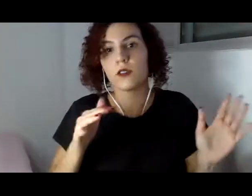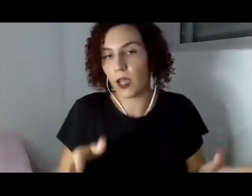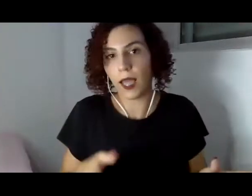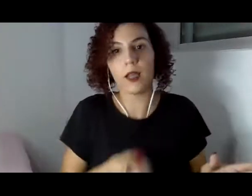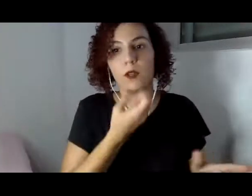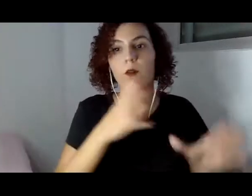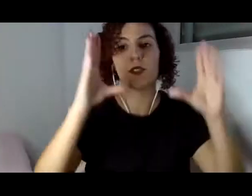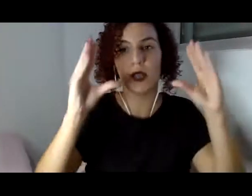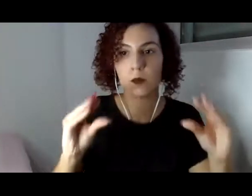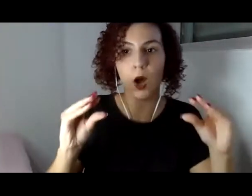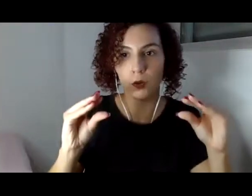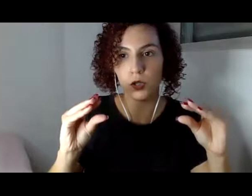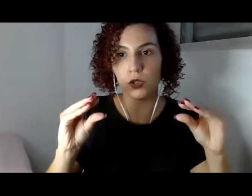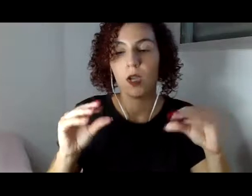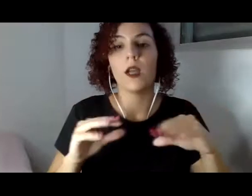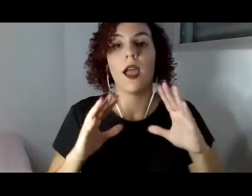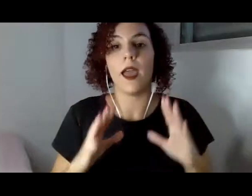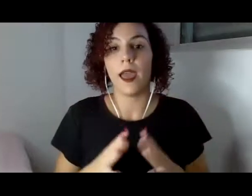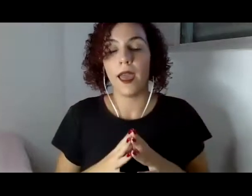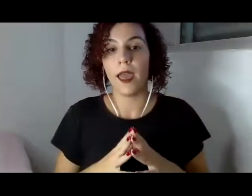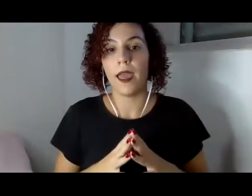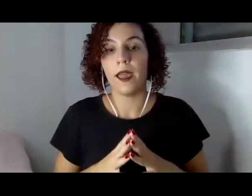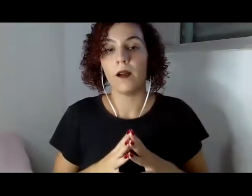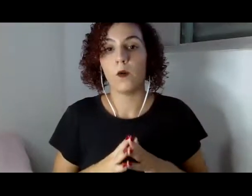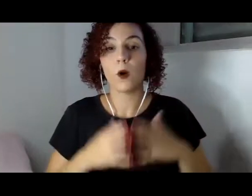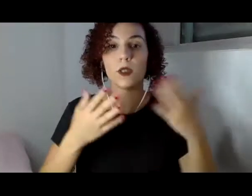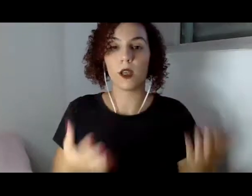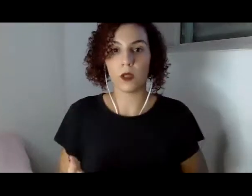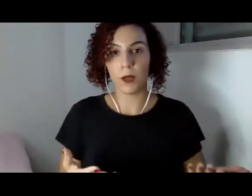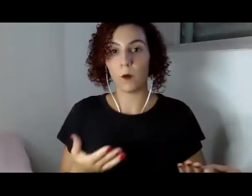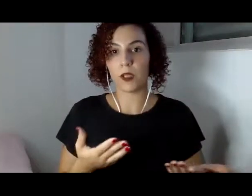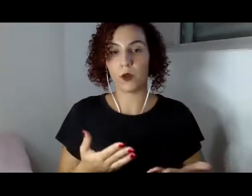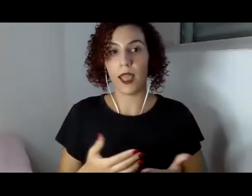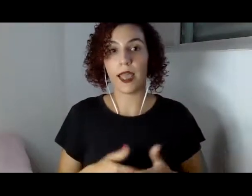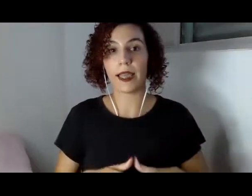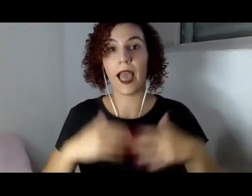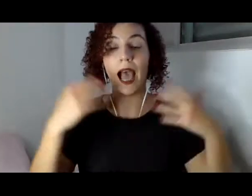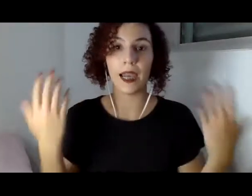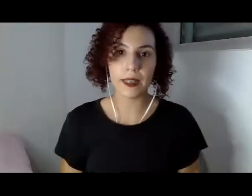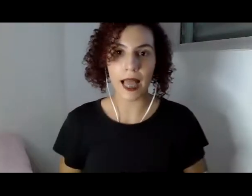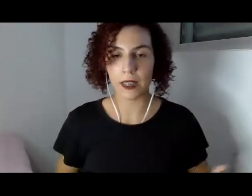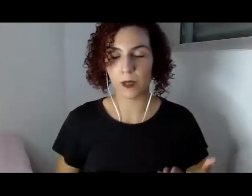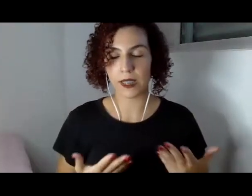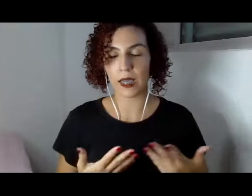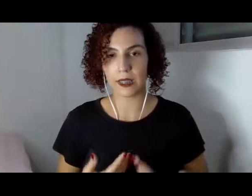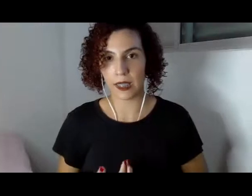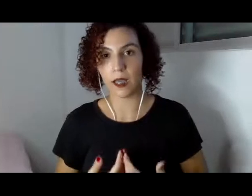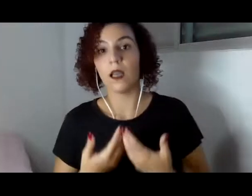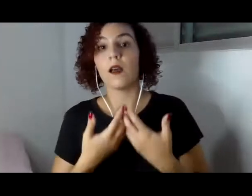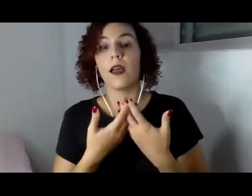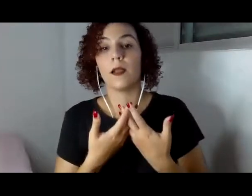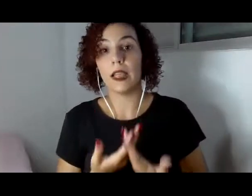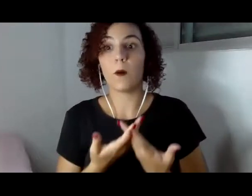pode chegar na reunião e fazer esse boa noite. Uma coisa que eu também não mencionei é que, além da Libras ela